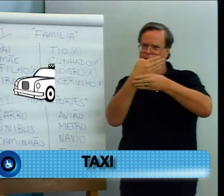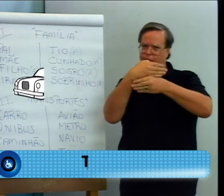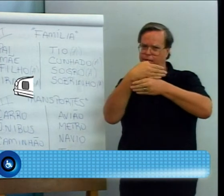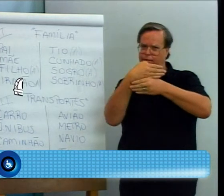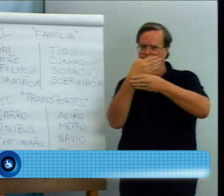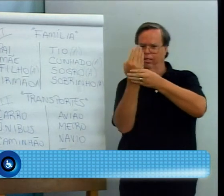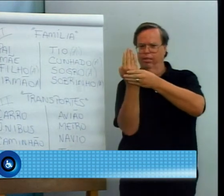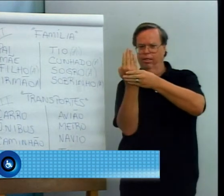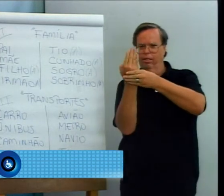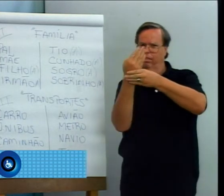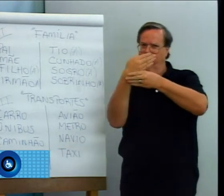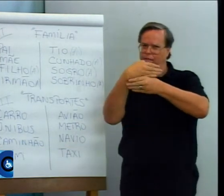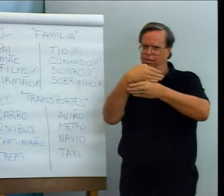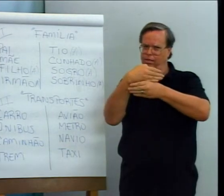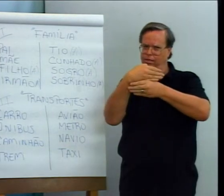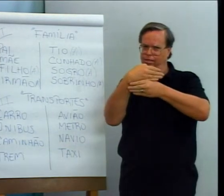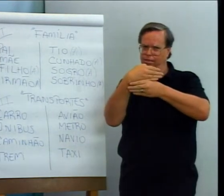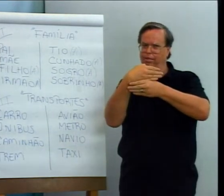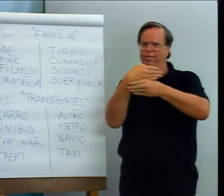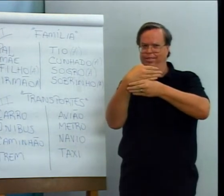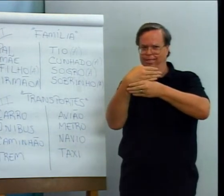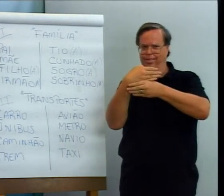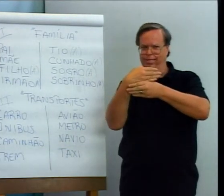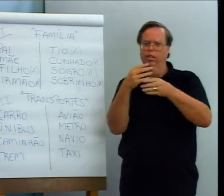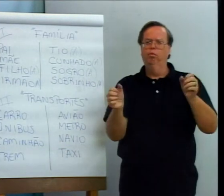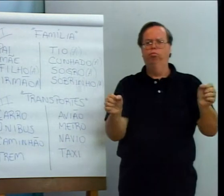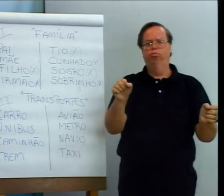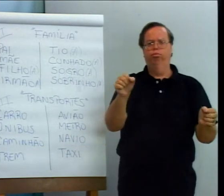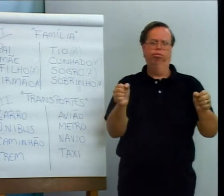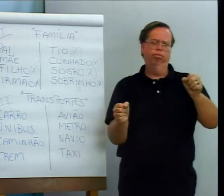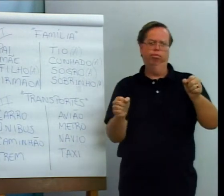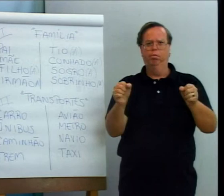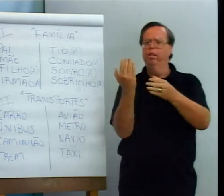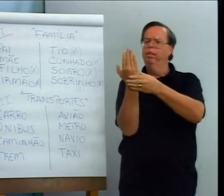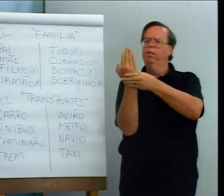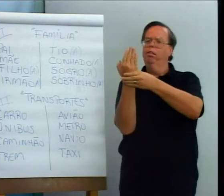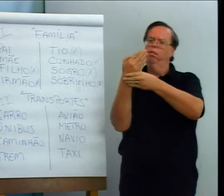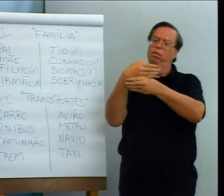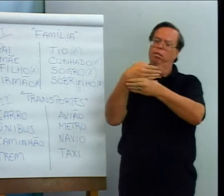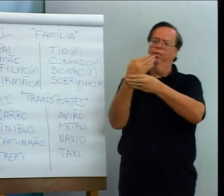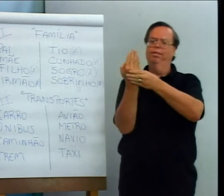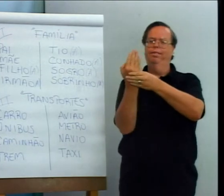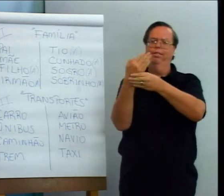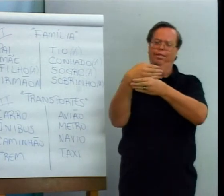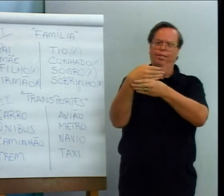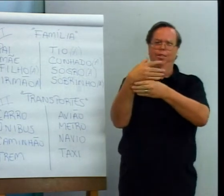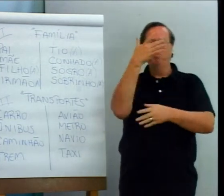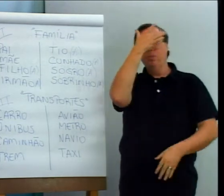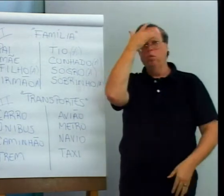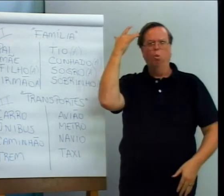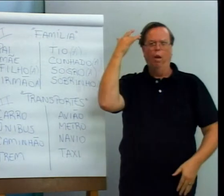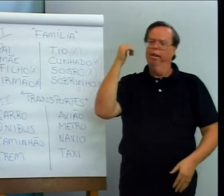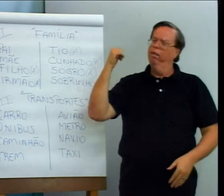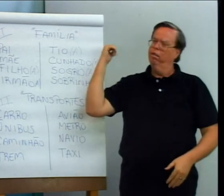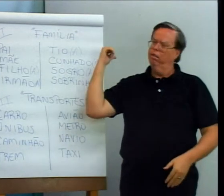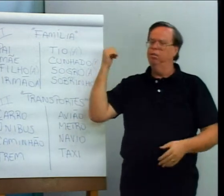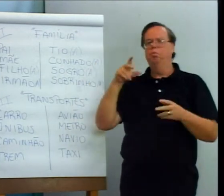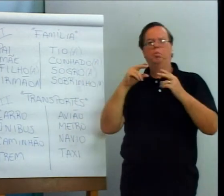Esse é o sinal de táxi. Táxi. Tá, o motorista dirigindo táxi.